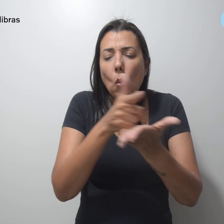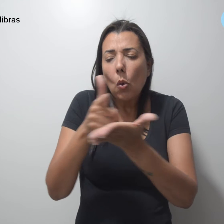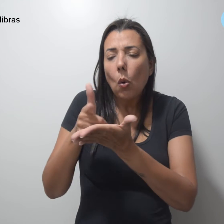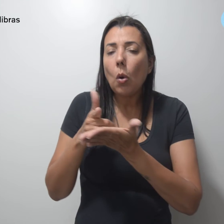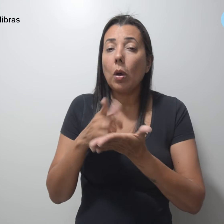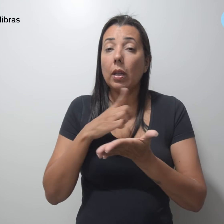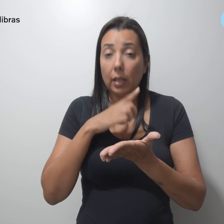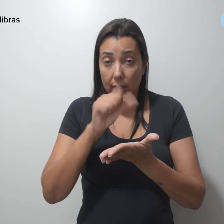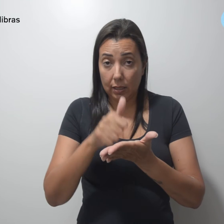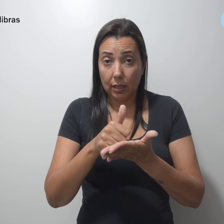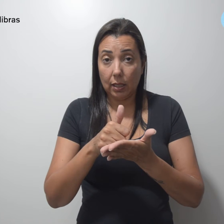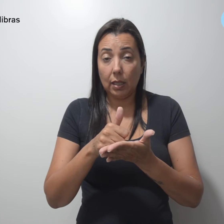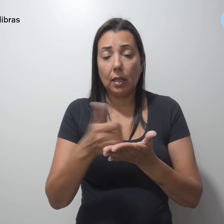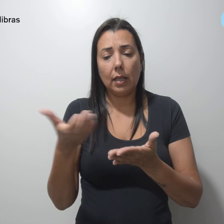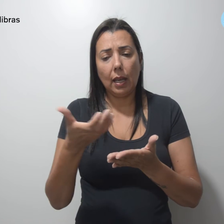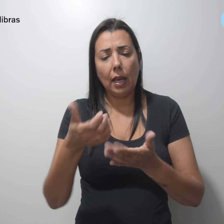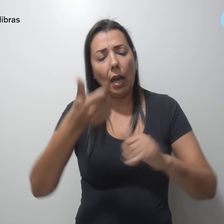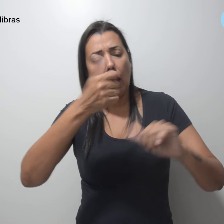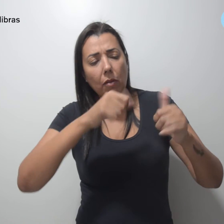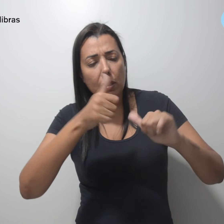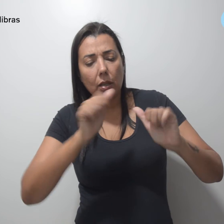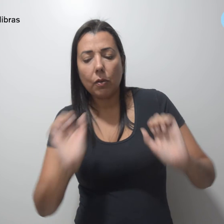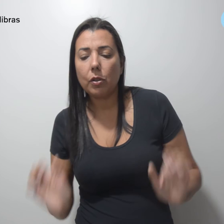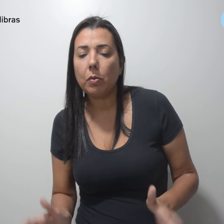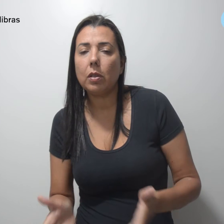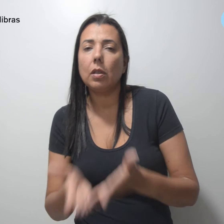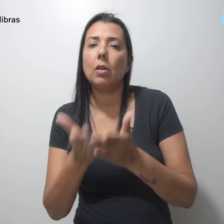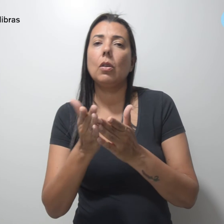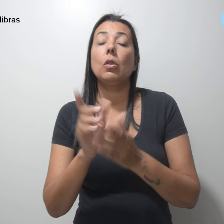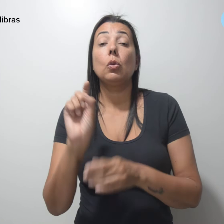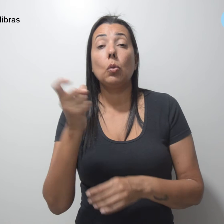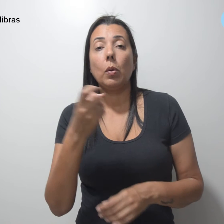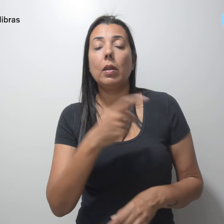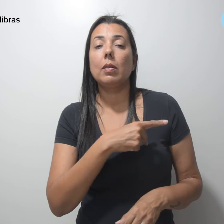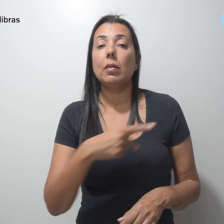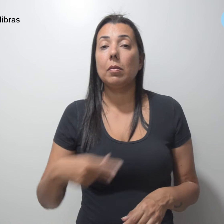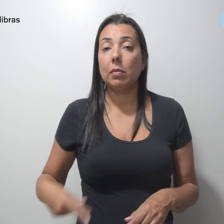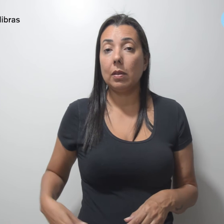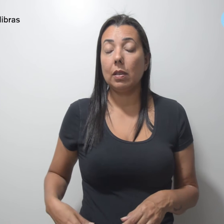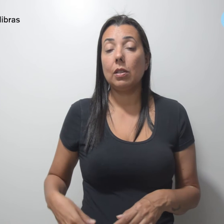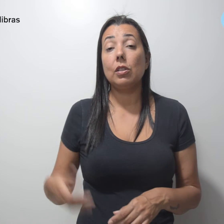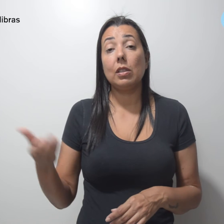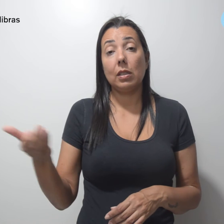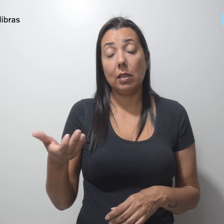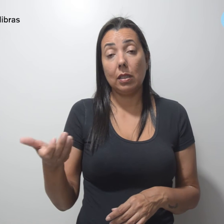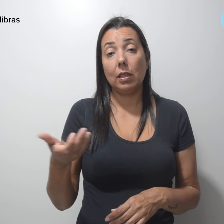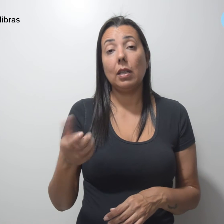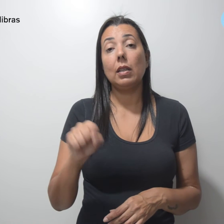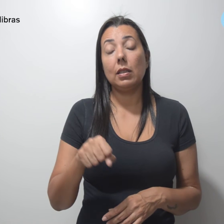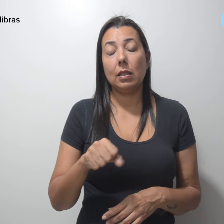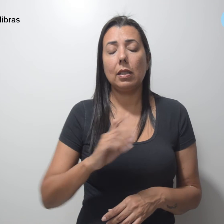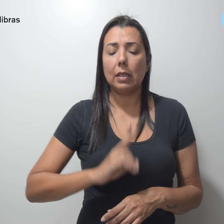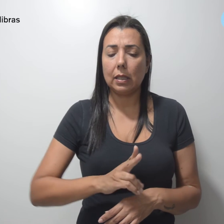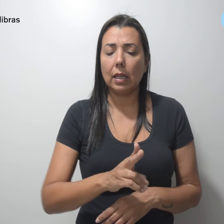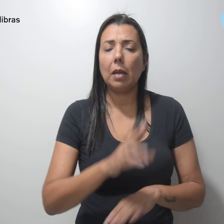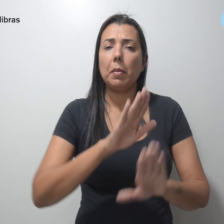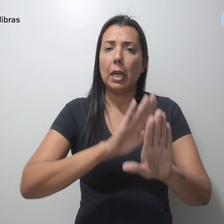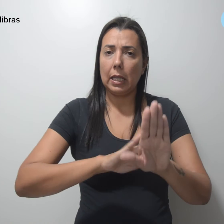o aval e o estímulo do ex-presidente da República, que atuou ativa ou